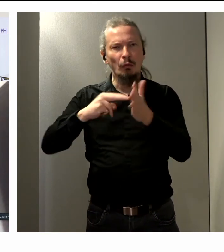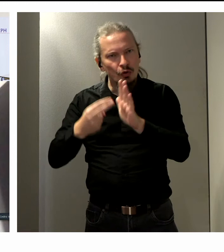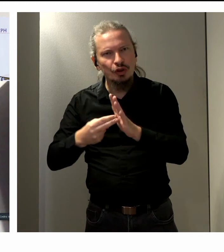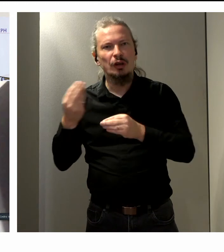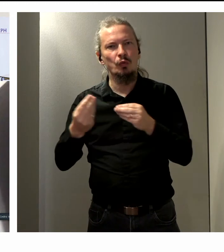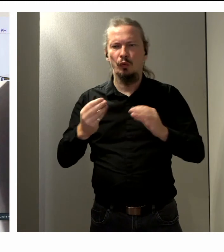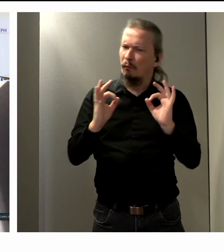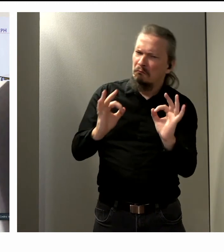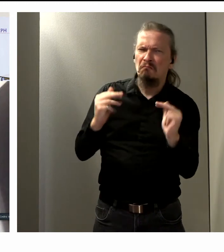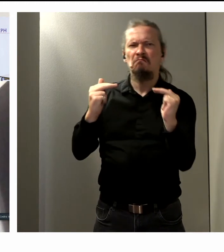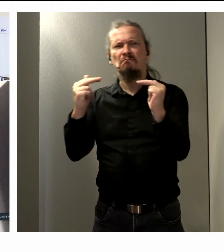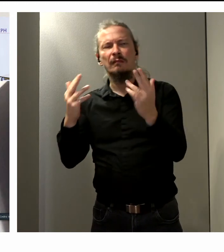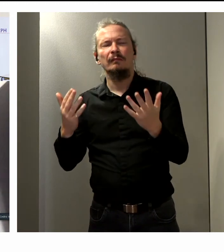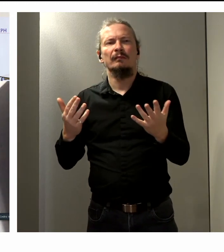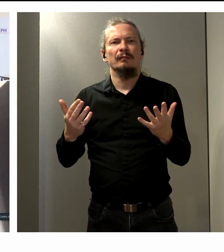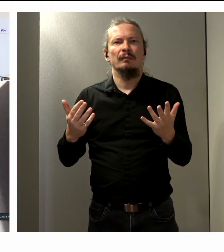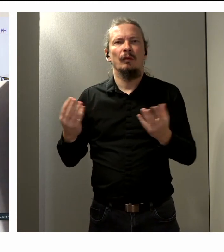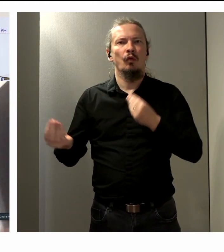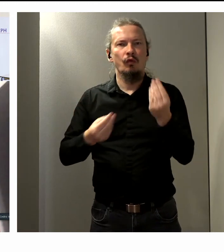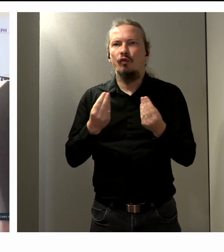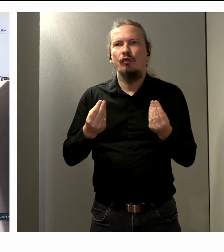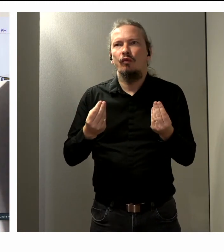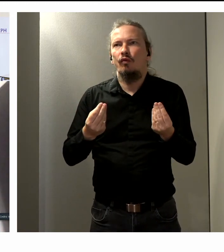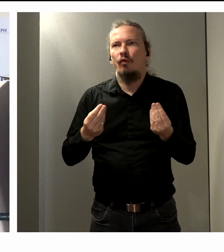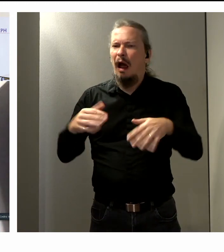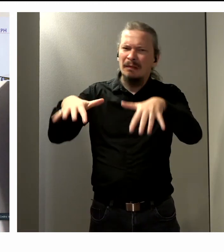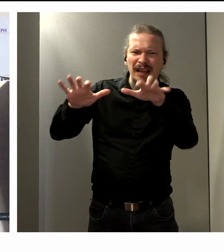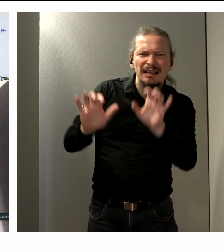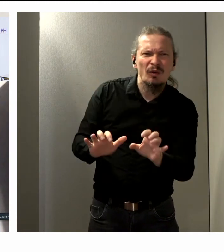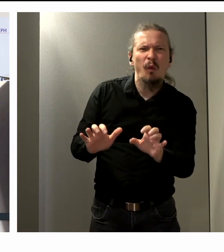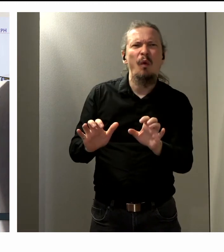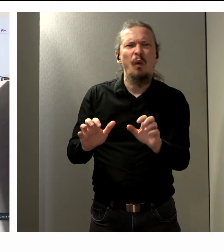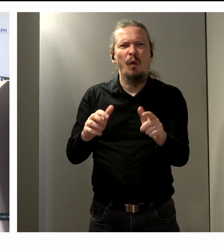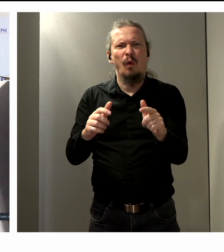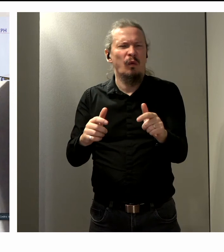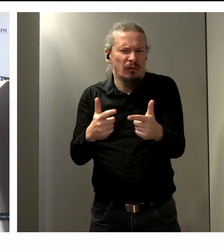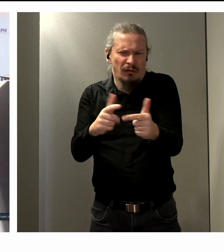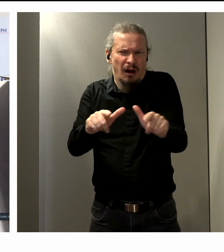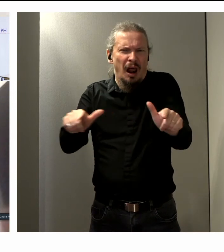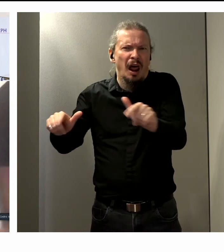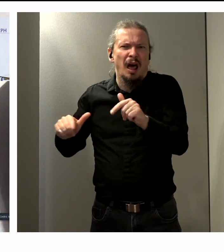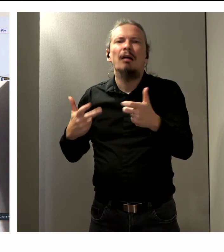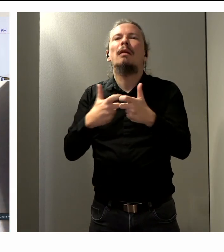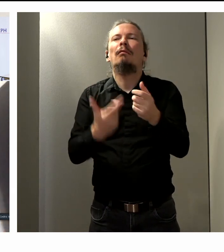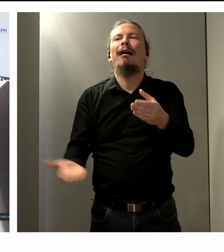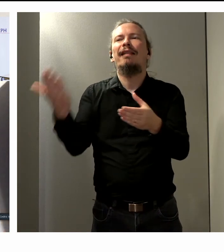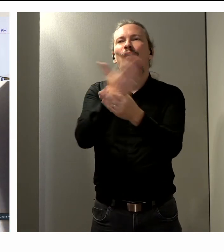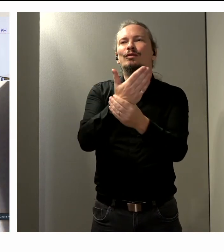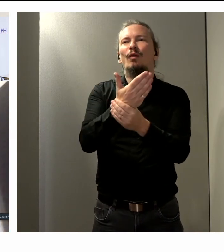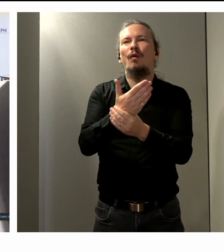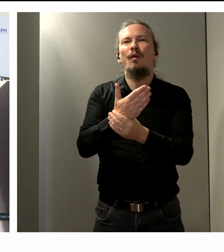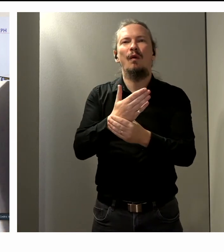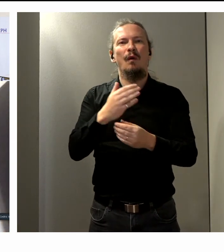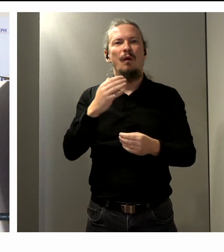technologiques, techniques, ou en termes logiques, en termes d'administration. On l'a vu à travers les interventions